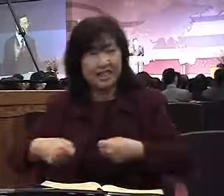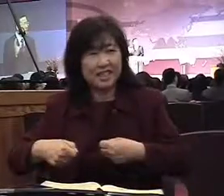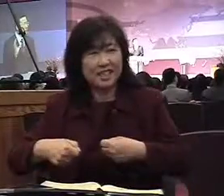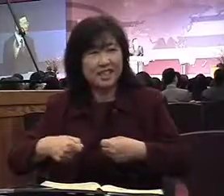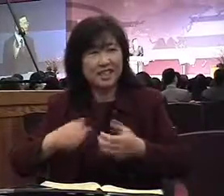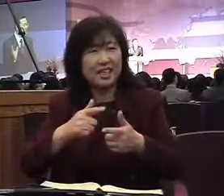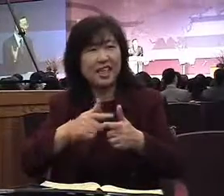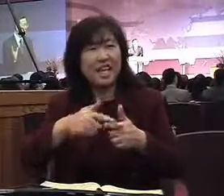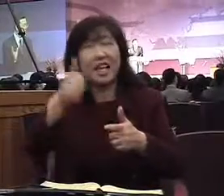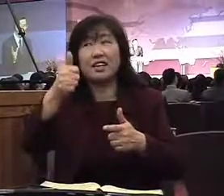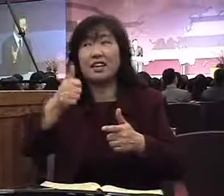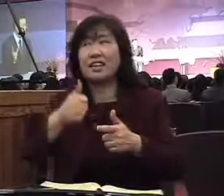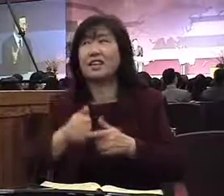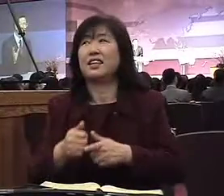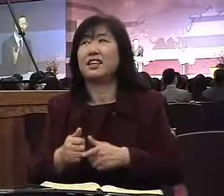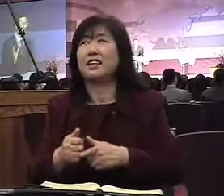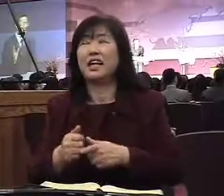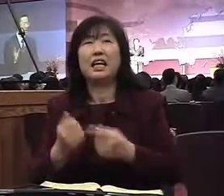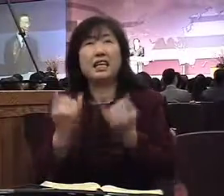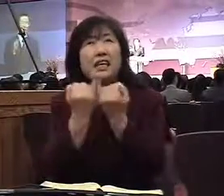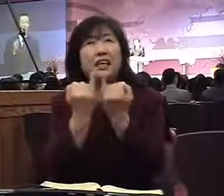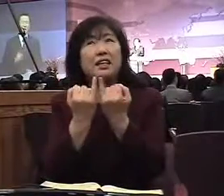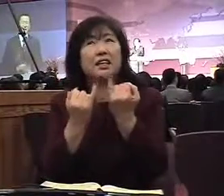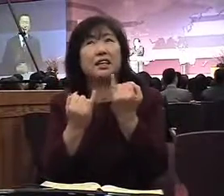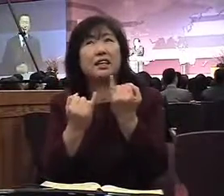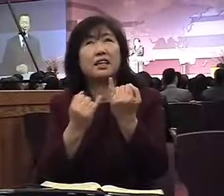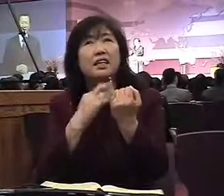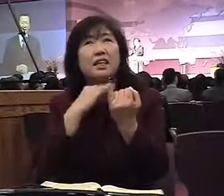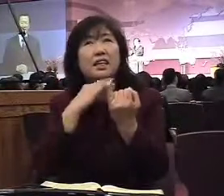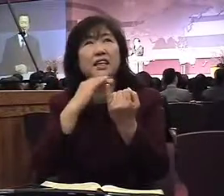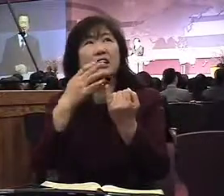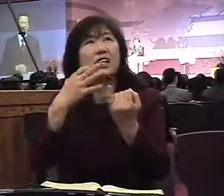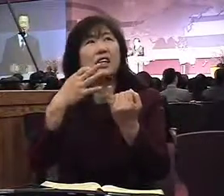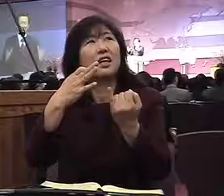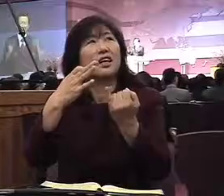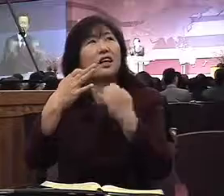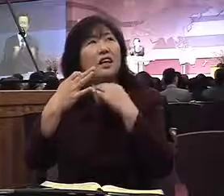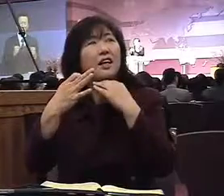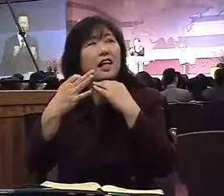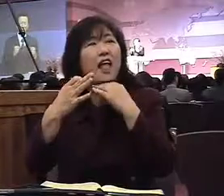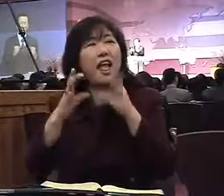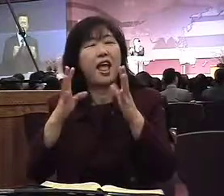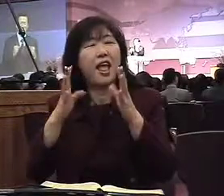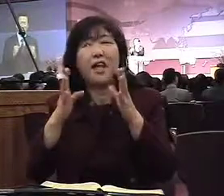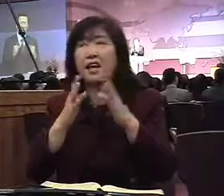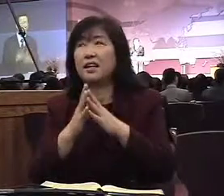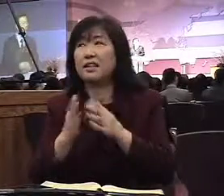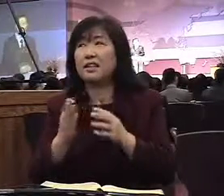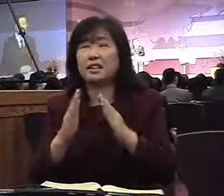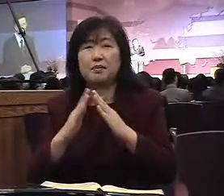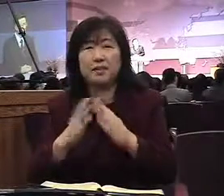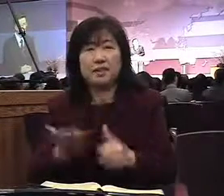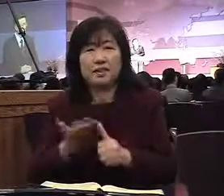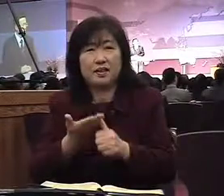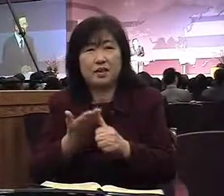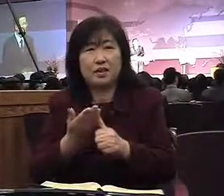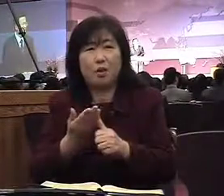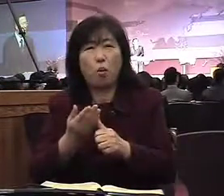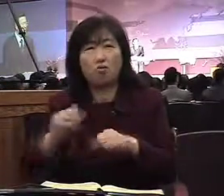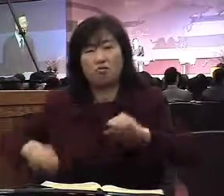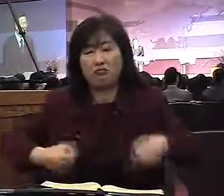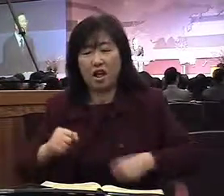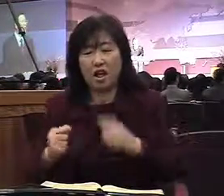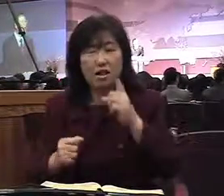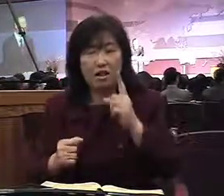쓴 분 있죠. 로리베리 존스라는 분입니다. 여자분인데요. 이분이 14살 때 집에서 애완용 동물 하나 키웠어요. 이게